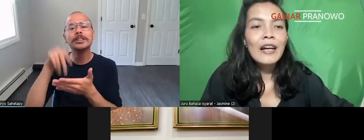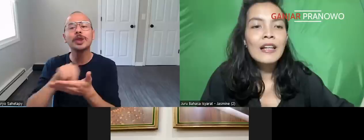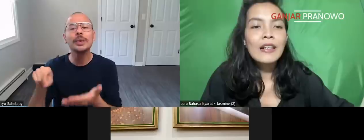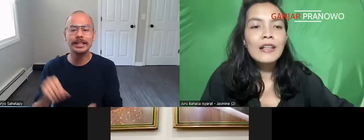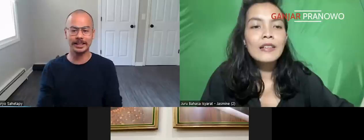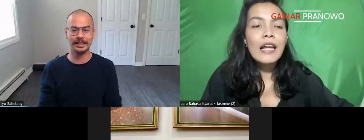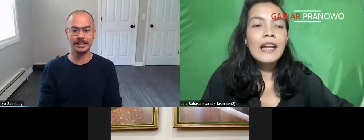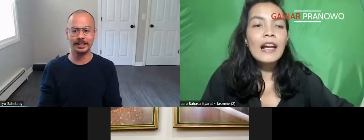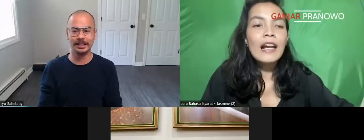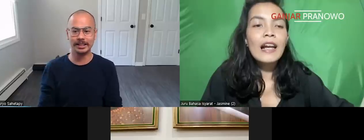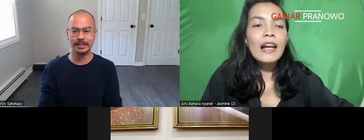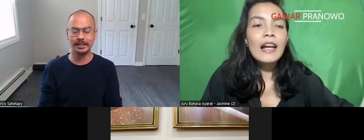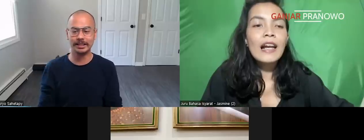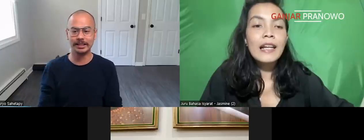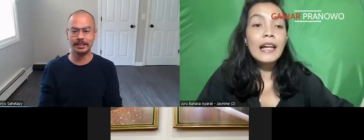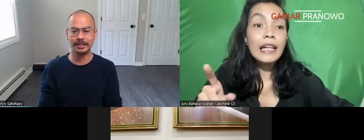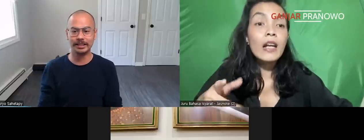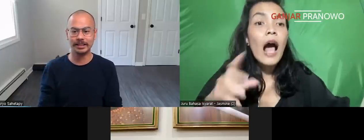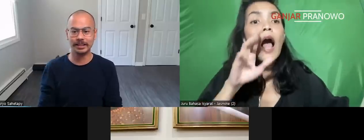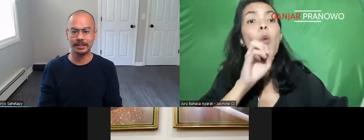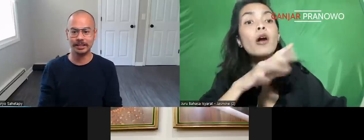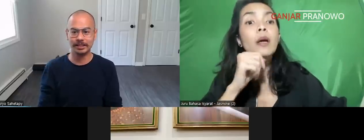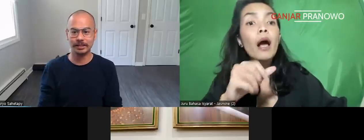ee dan alasan